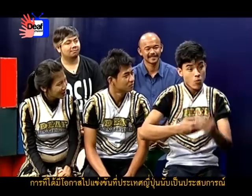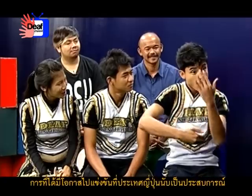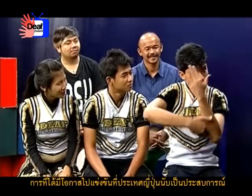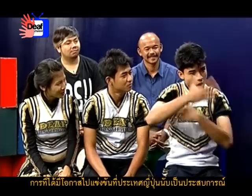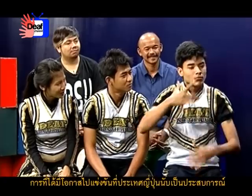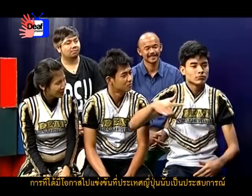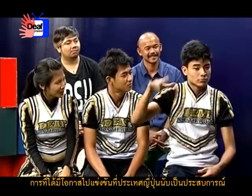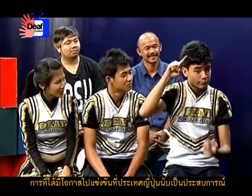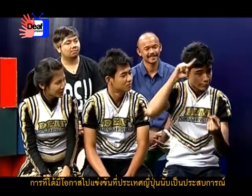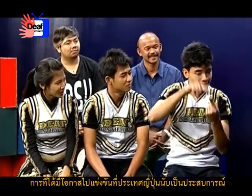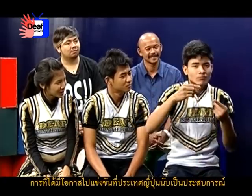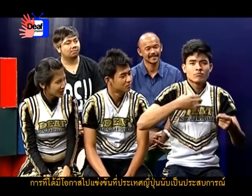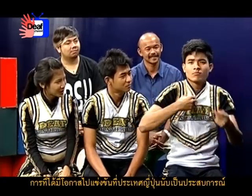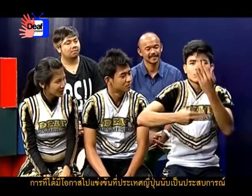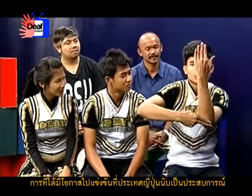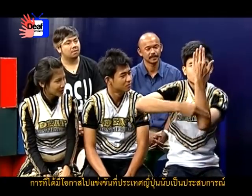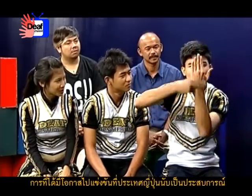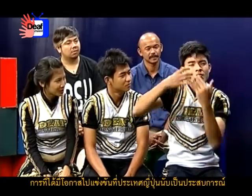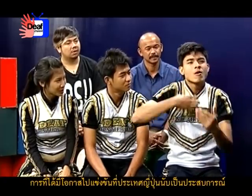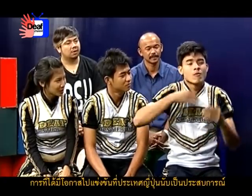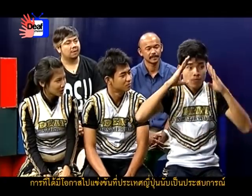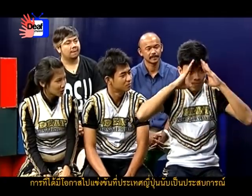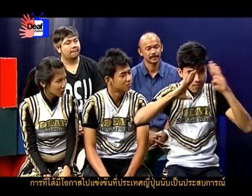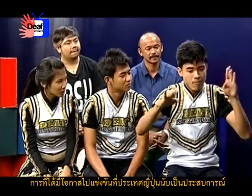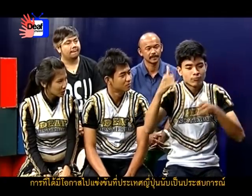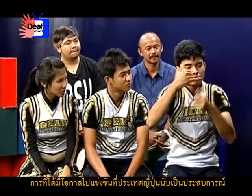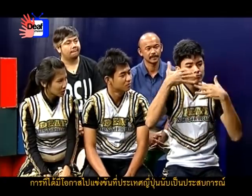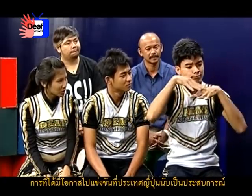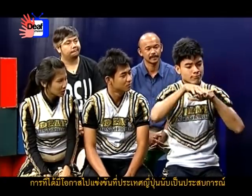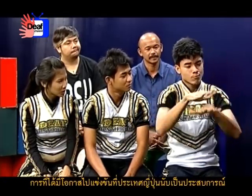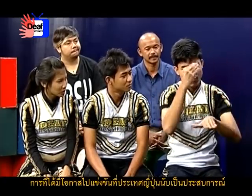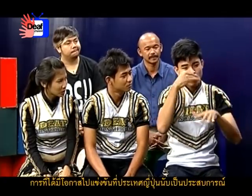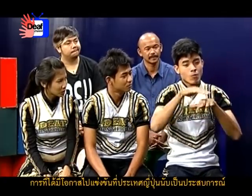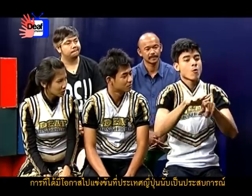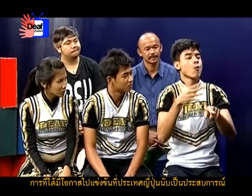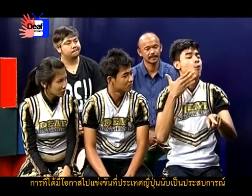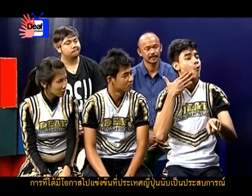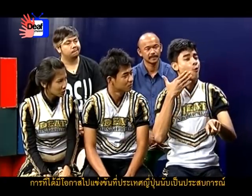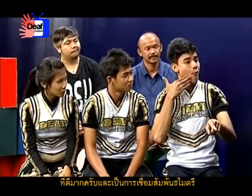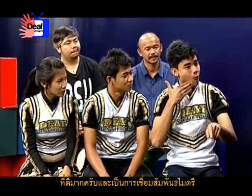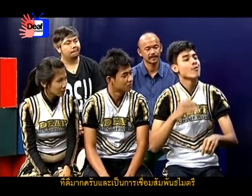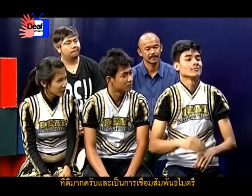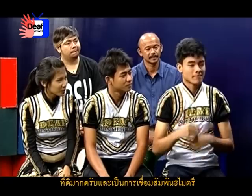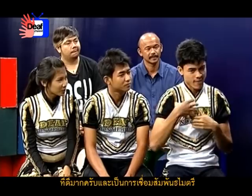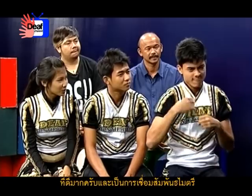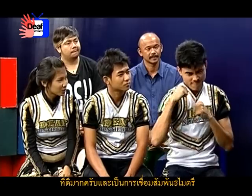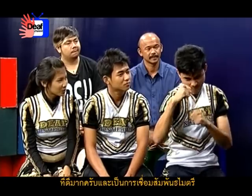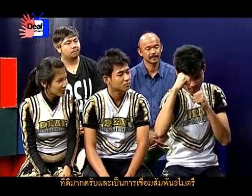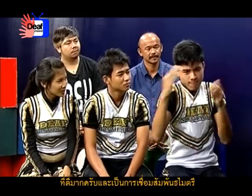หมครับ ครับก็การที่ได้ไปแข่งขันที่ประเทศญี่ปุ่นนะครับก็นับว่าเป็นประสบการณ์ที่ดีมากครับแล้วก็เป็นการเชื่อม